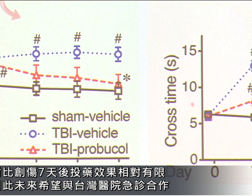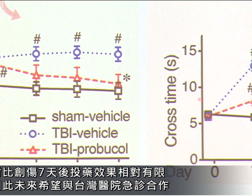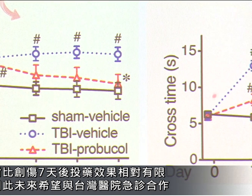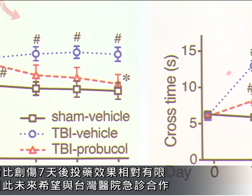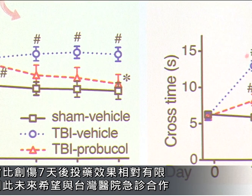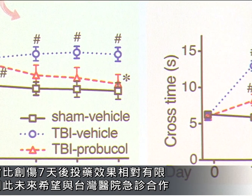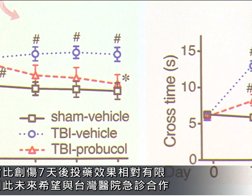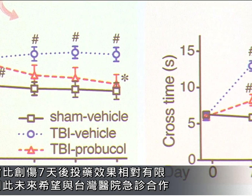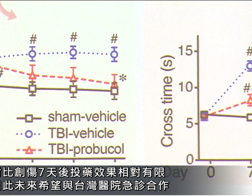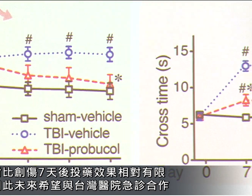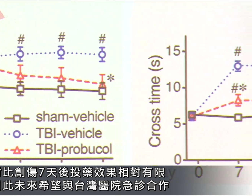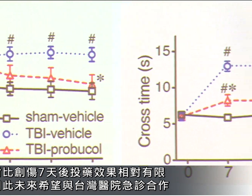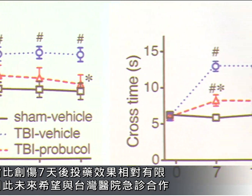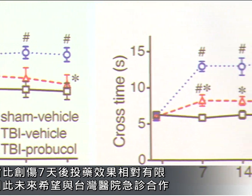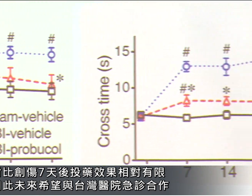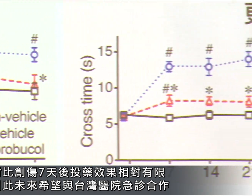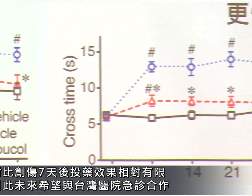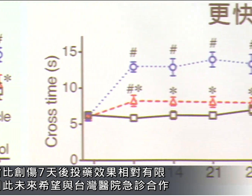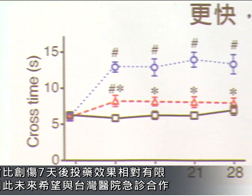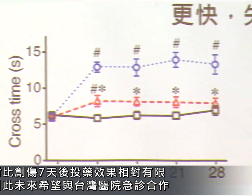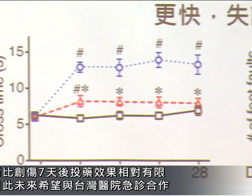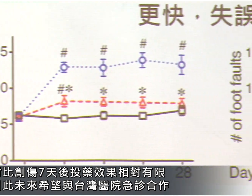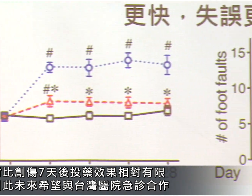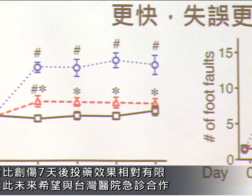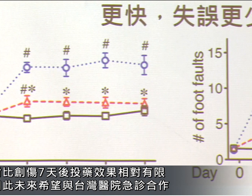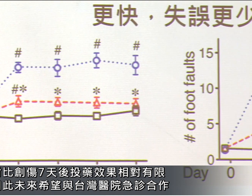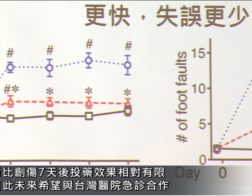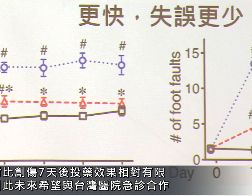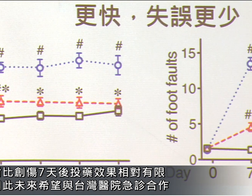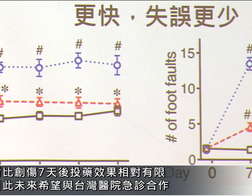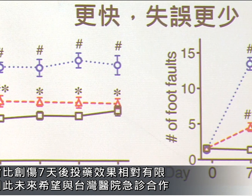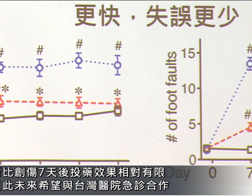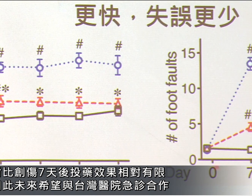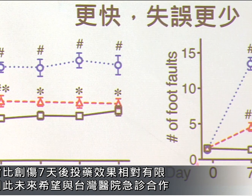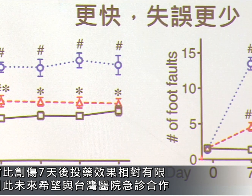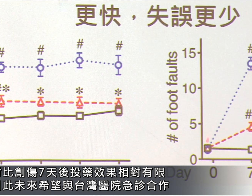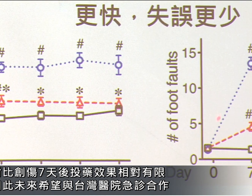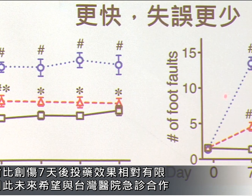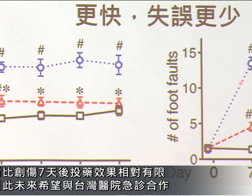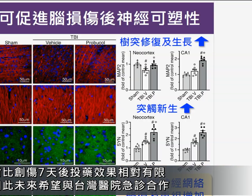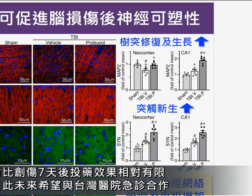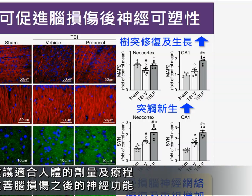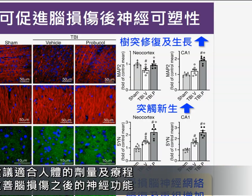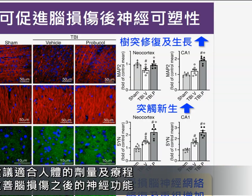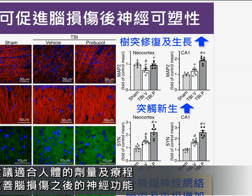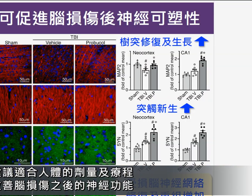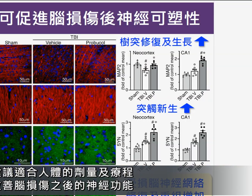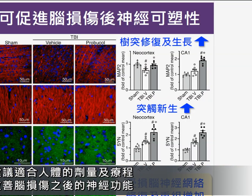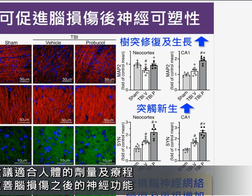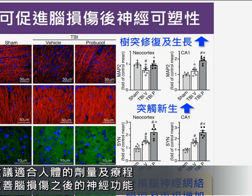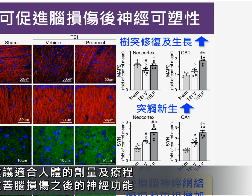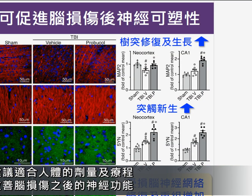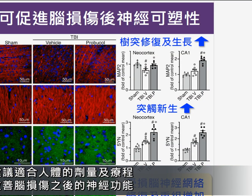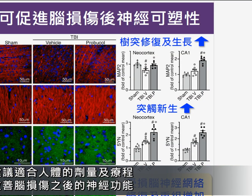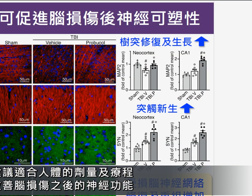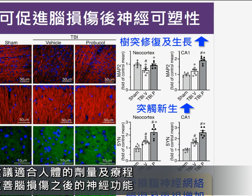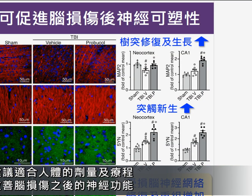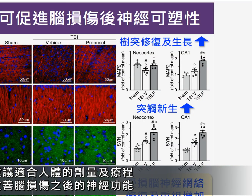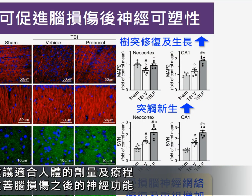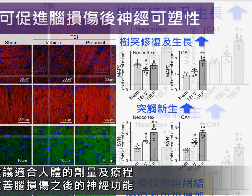药效果相对有限。因此，未来希望与台湾医院急诊合作，建议适合人体的剂量及疗程，改善脑损